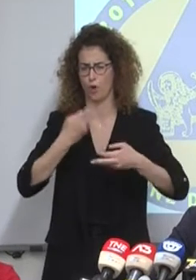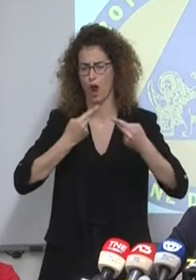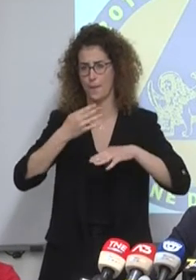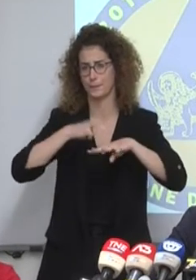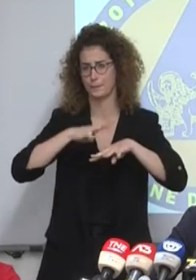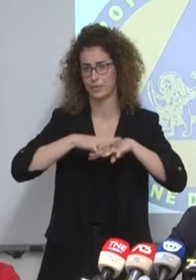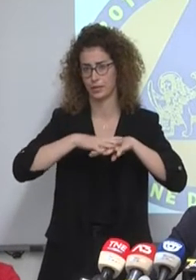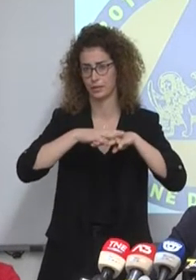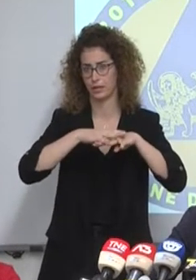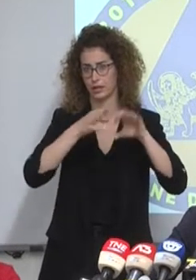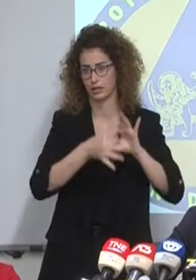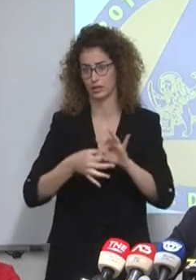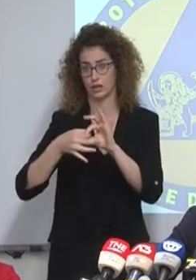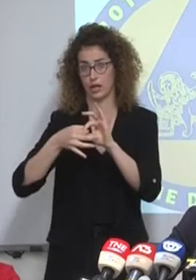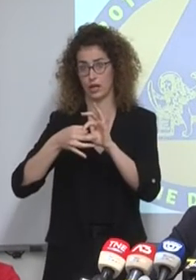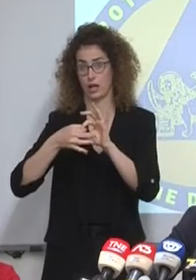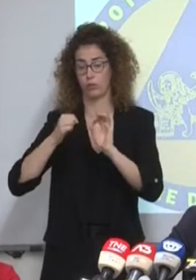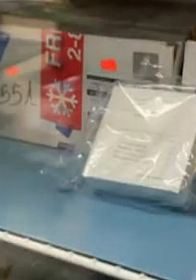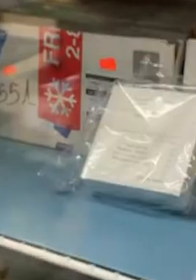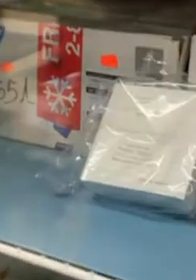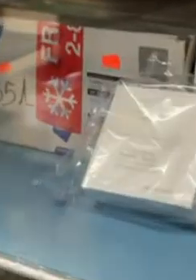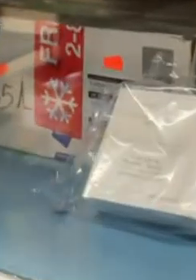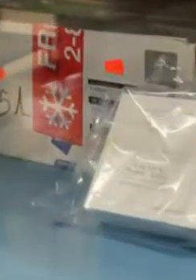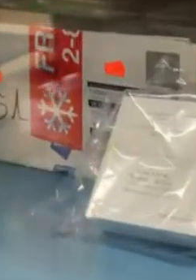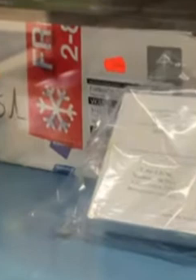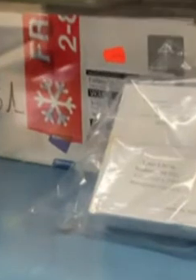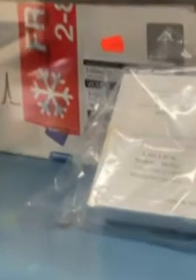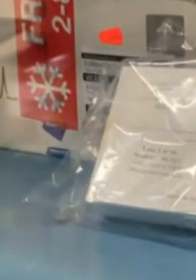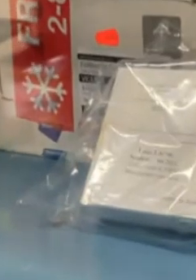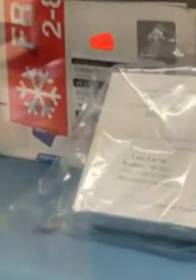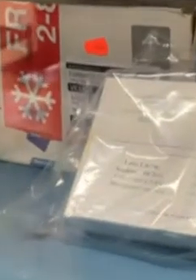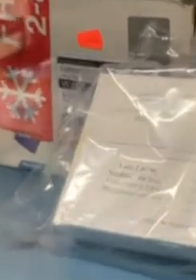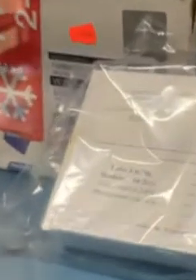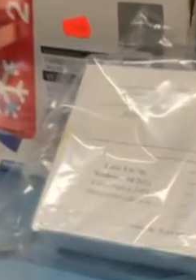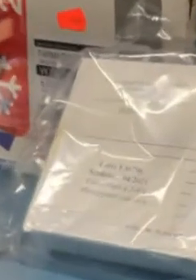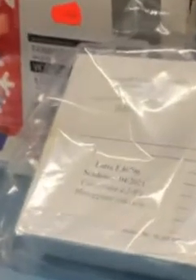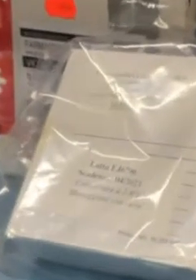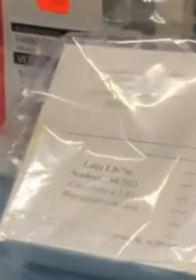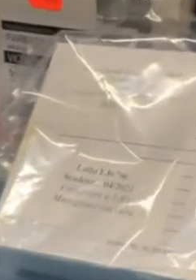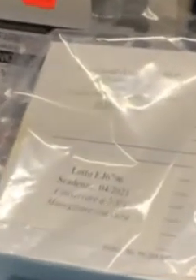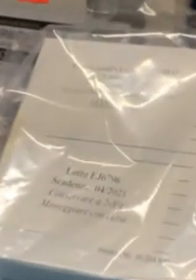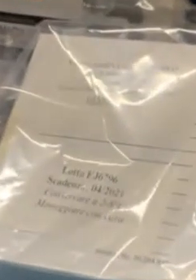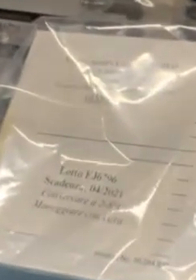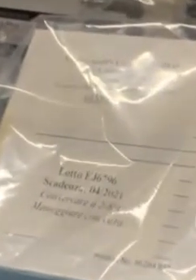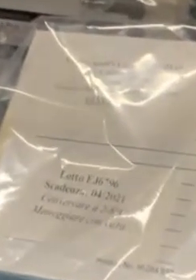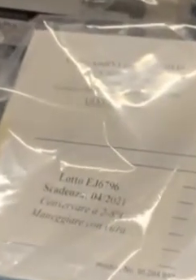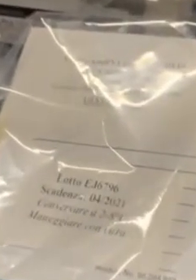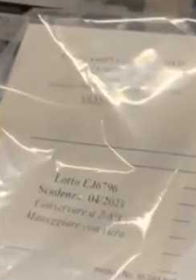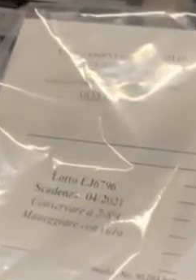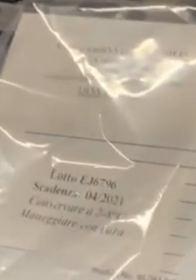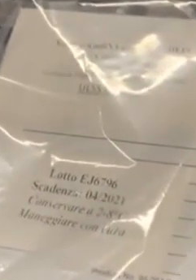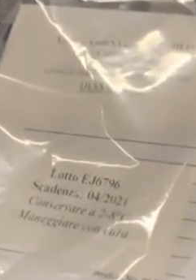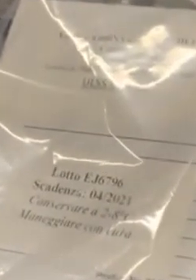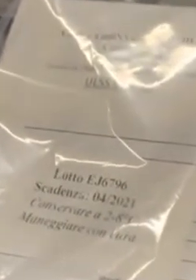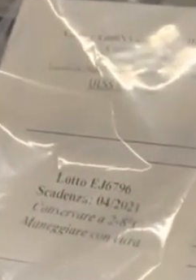una recrudescenza non ripresa da culo all'infezione intanto il veneto ha fatto il rifornimento di dosi e punta a raggiungere un giro